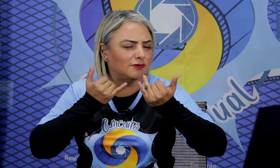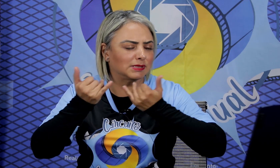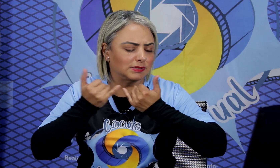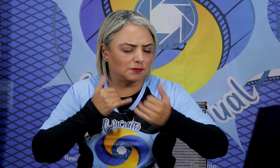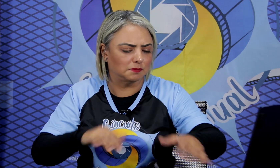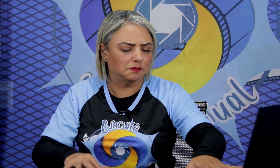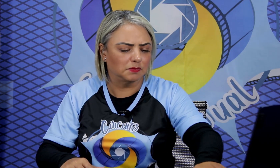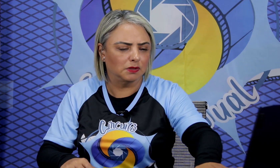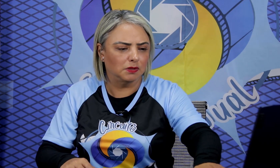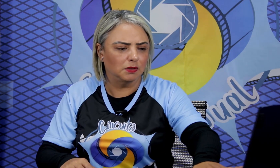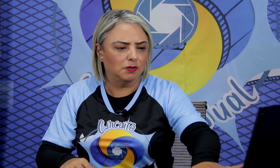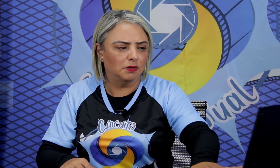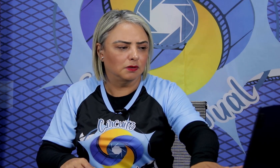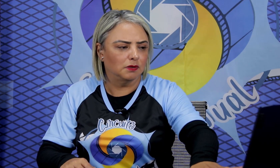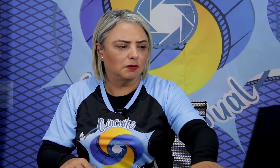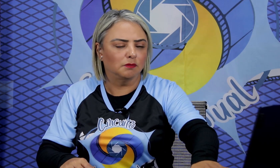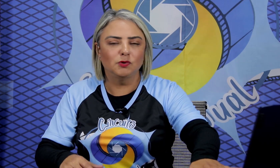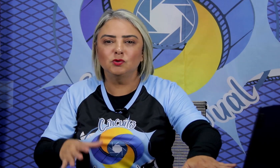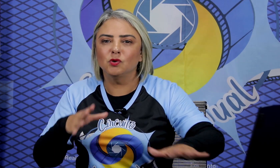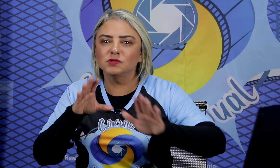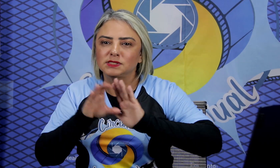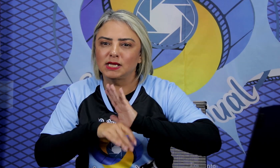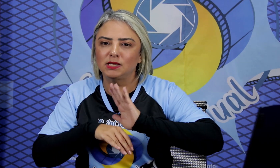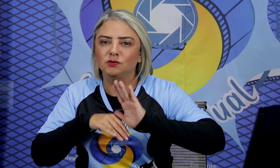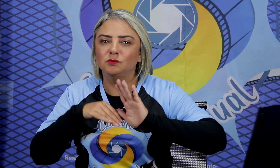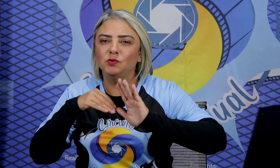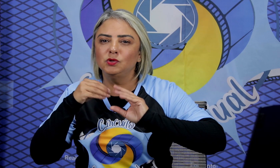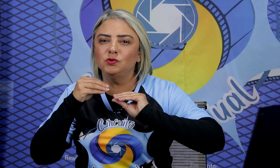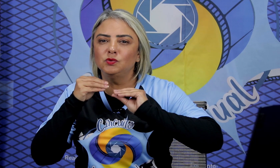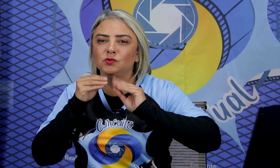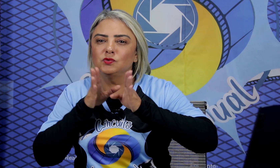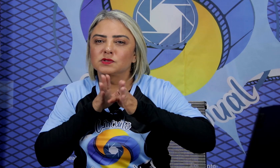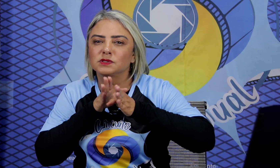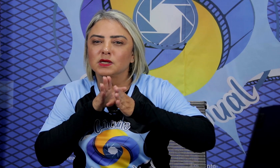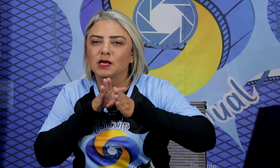informação. Muito conceito,